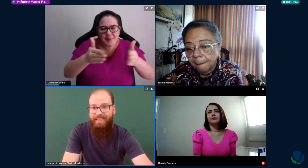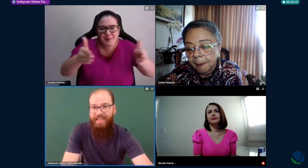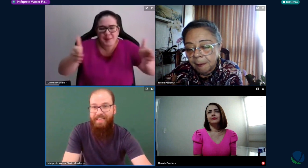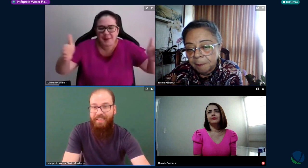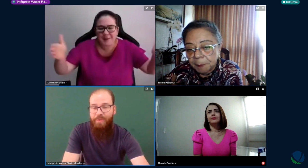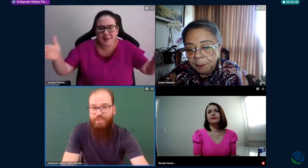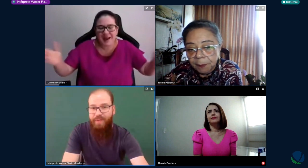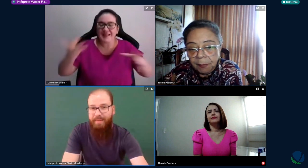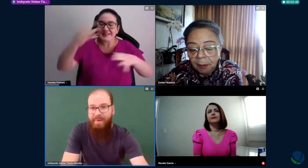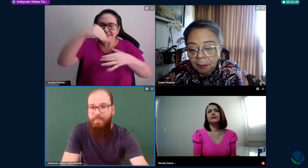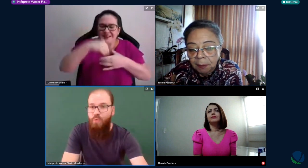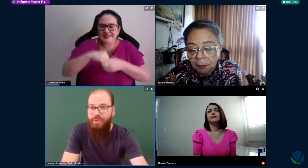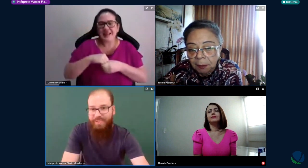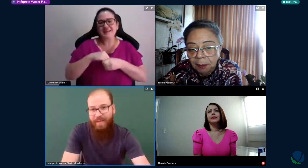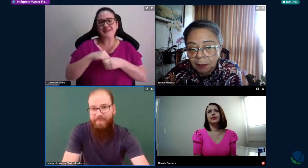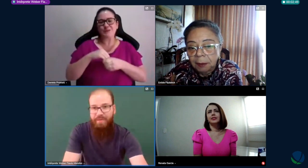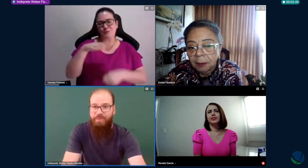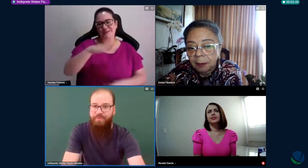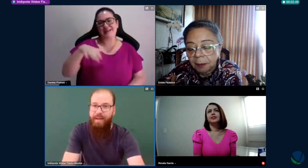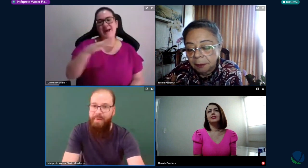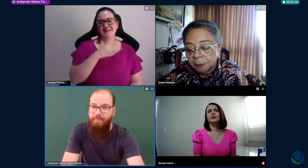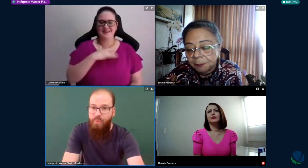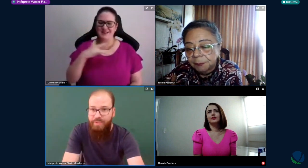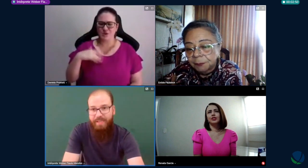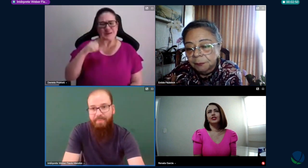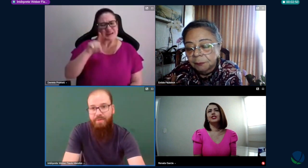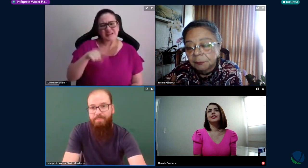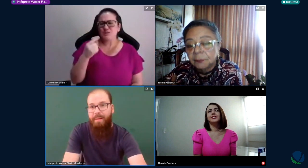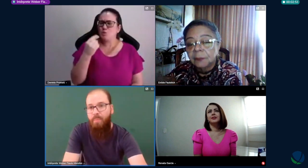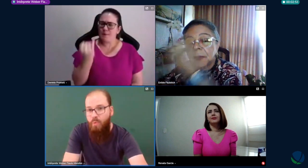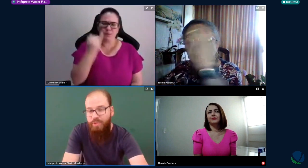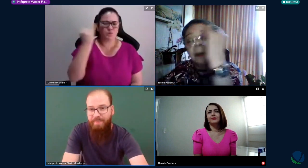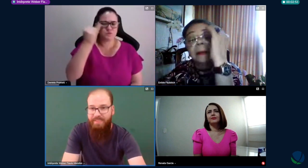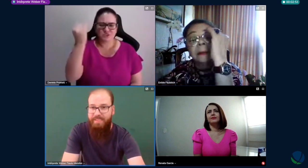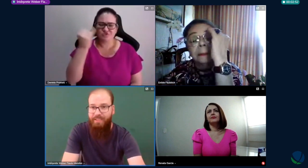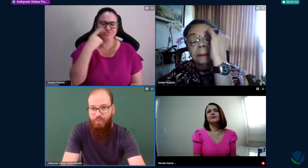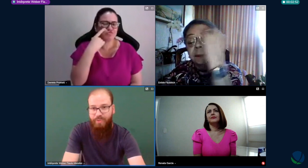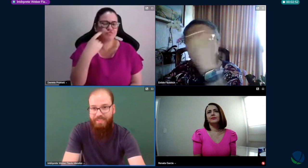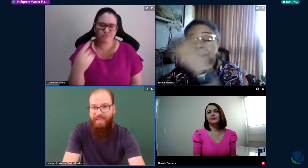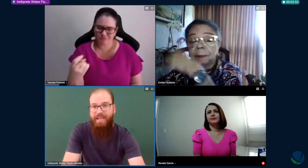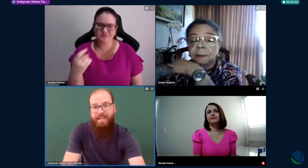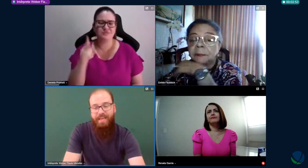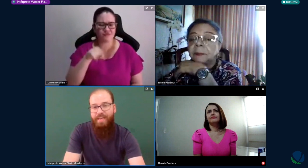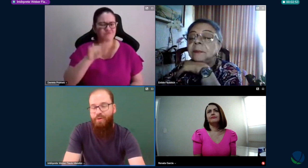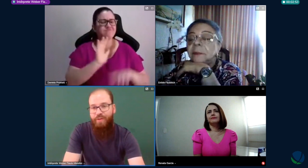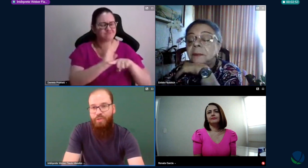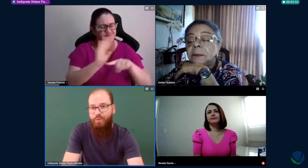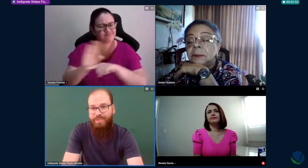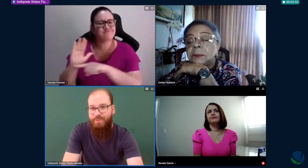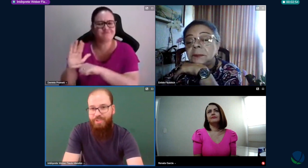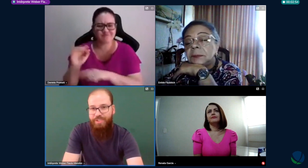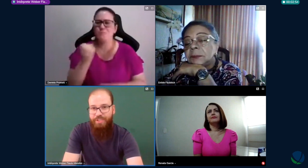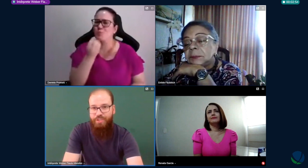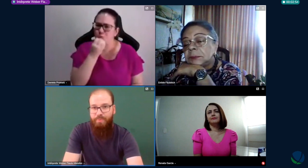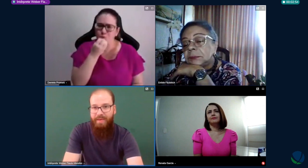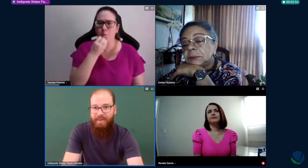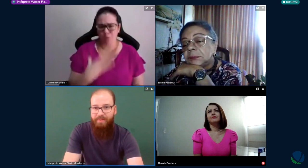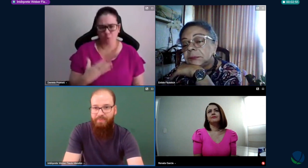pesquisa, né? Então, isso vai abrir muitos caminhos para muitos pesquisadores. E aí eu vejo